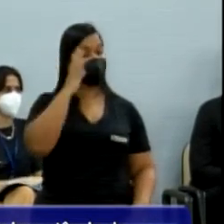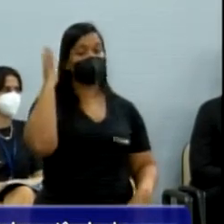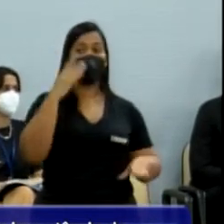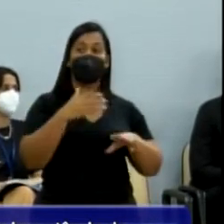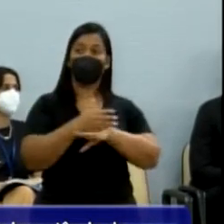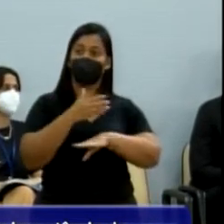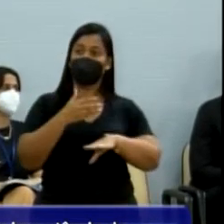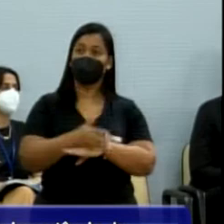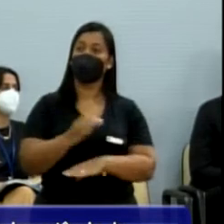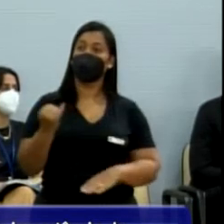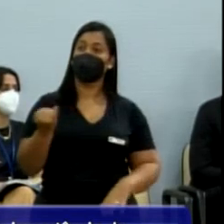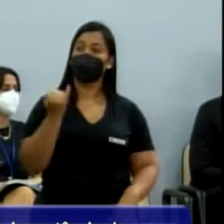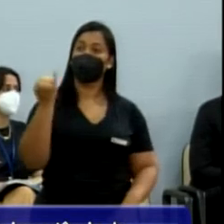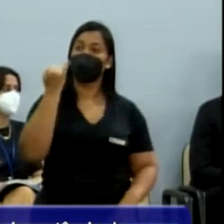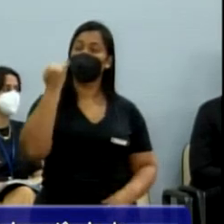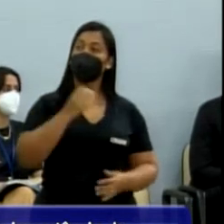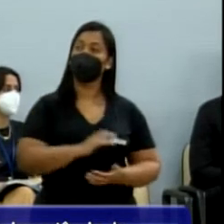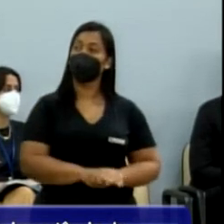participação importante.